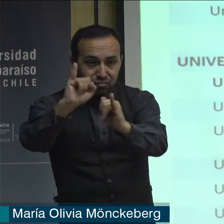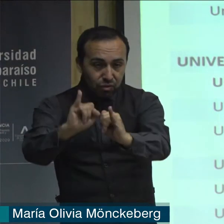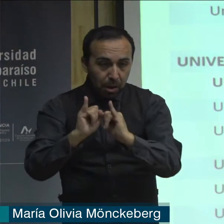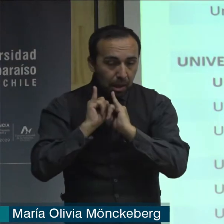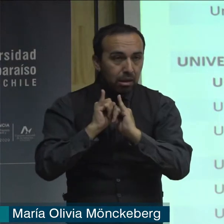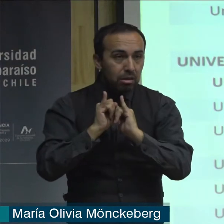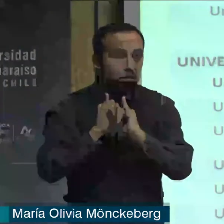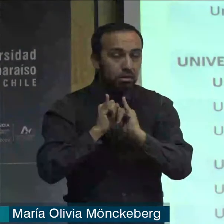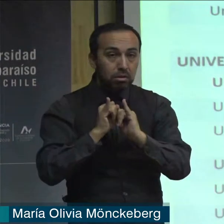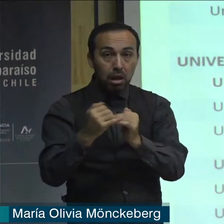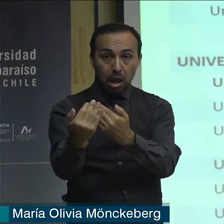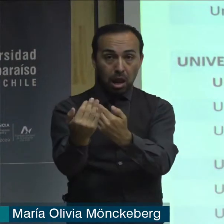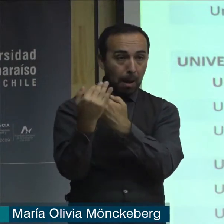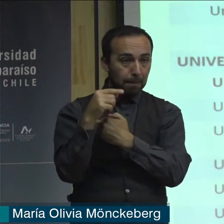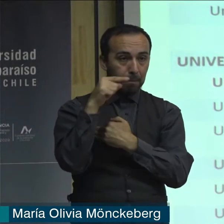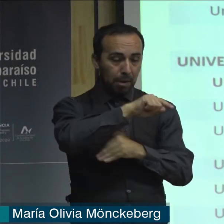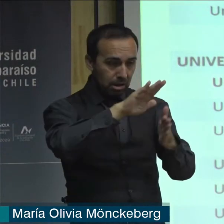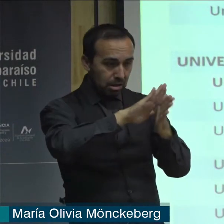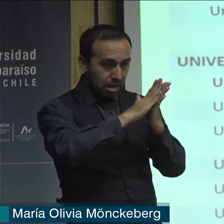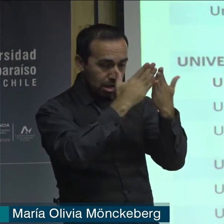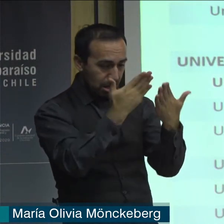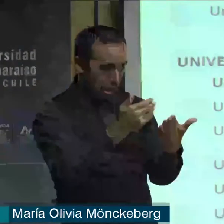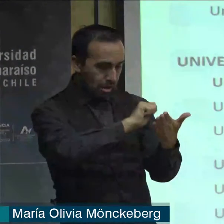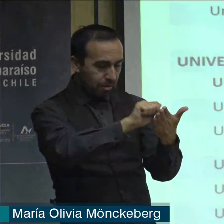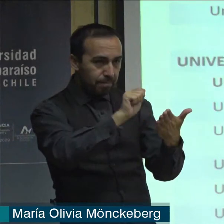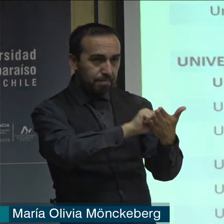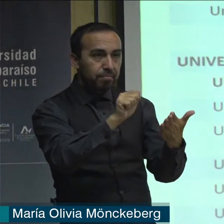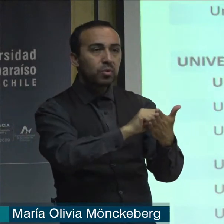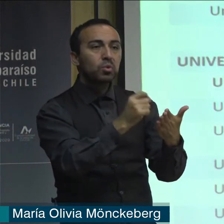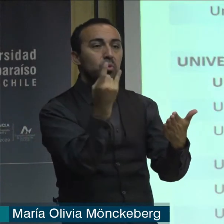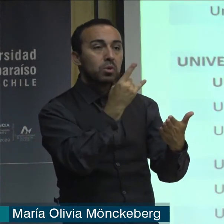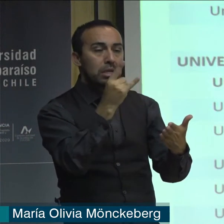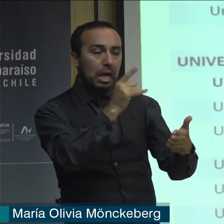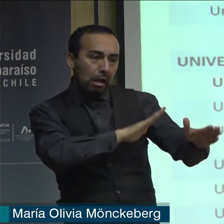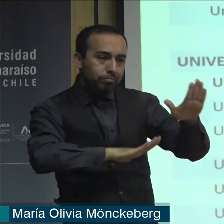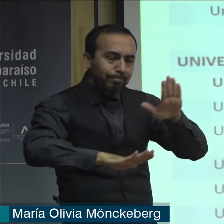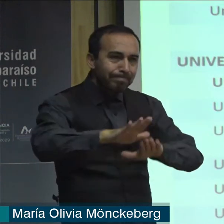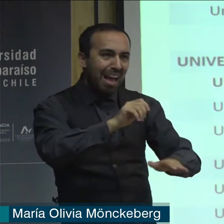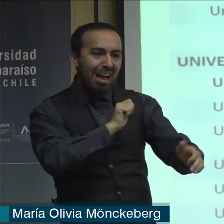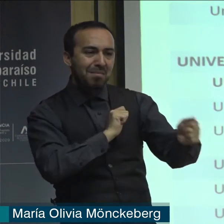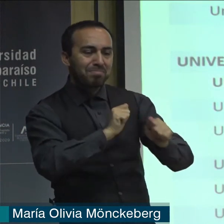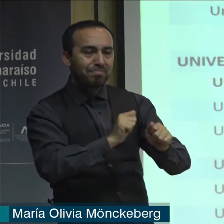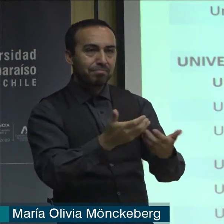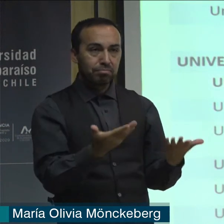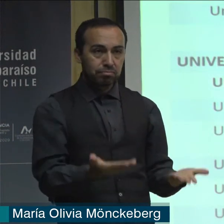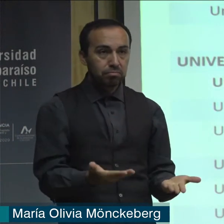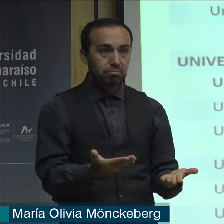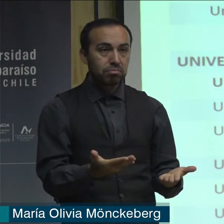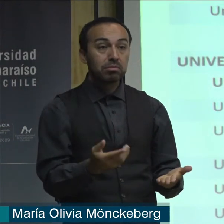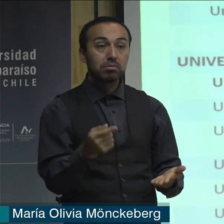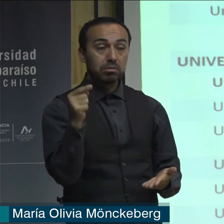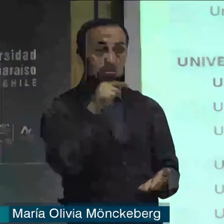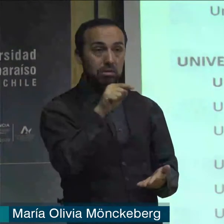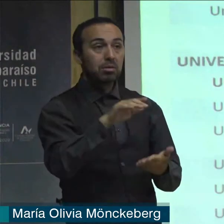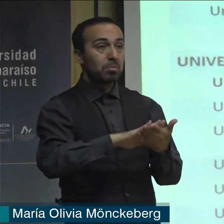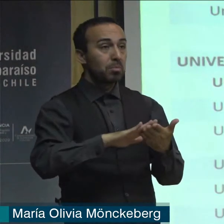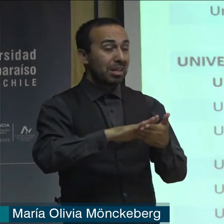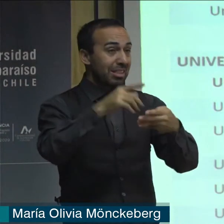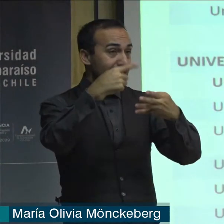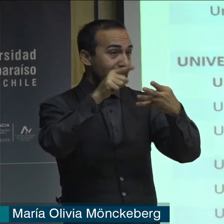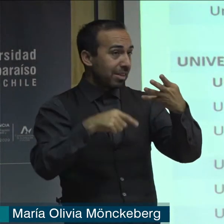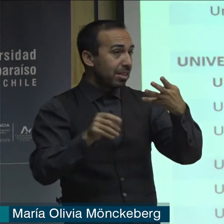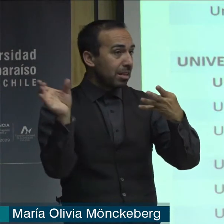lo de este libro de las universidades amenazada ahí estuvo tanto ayer como Montenegro como